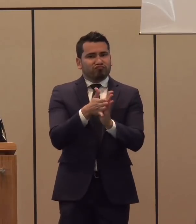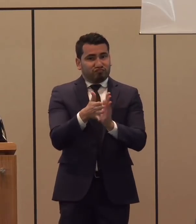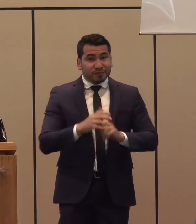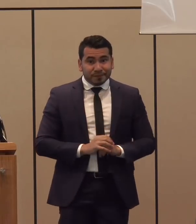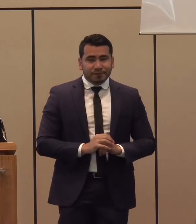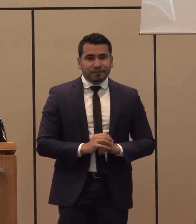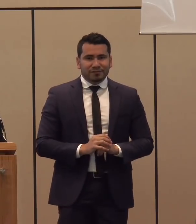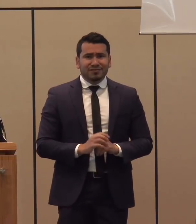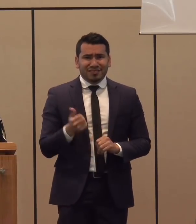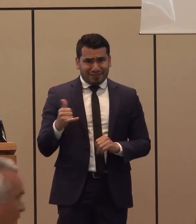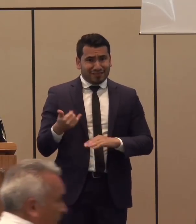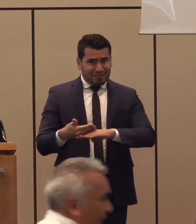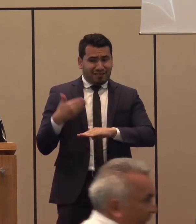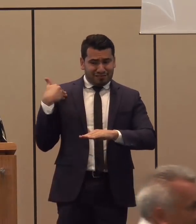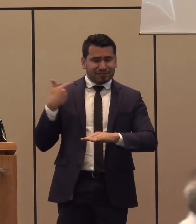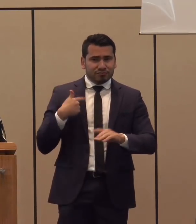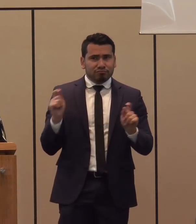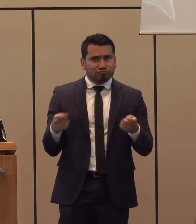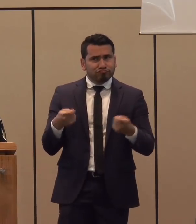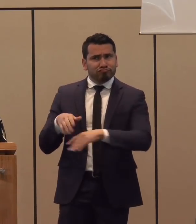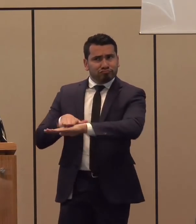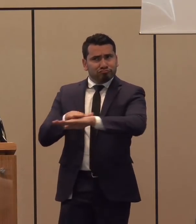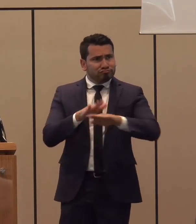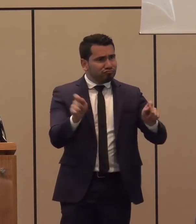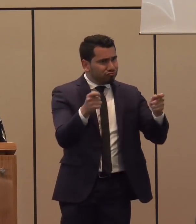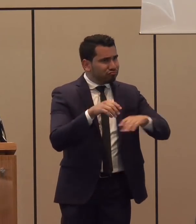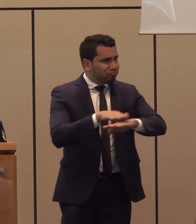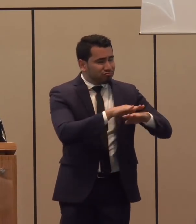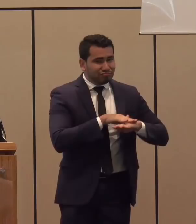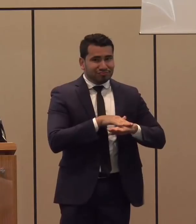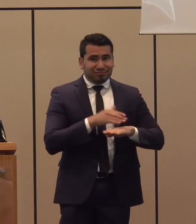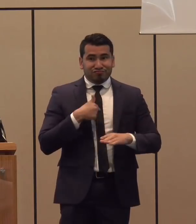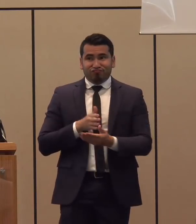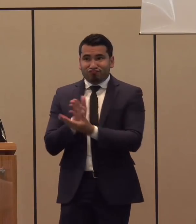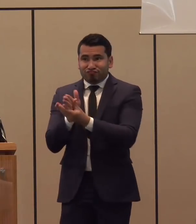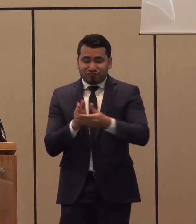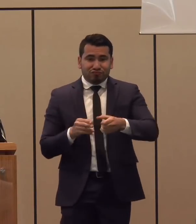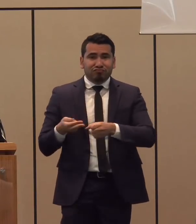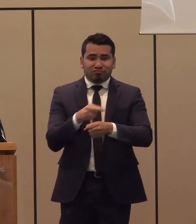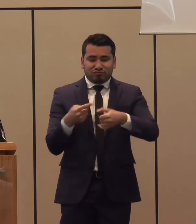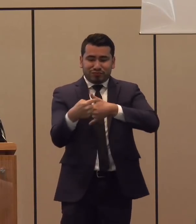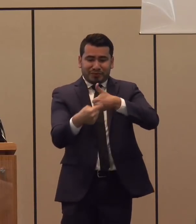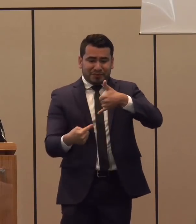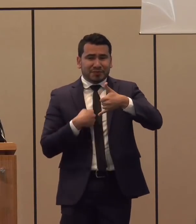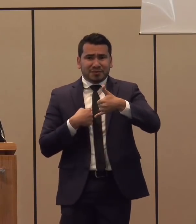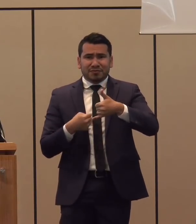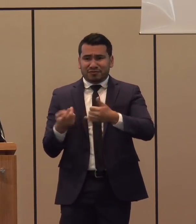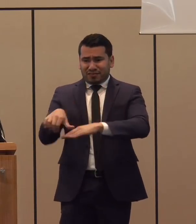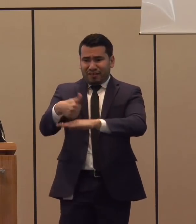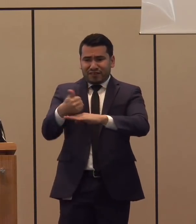unas campañas que me han permitido también ir a las regiones a hablar con los empresarios este diálogo ha sido muy importante